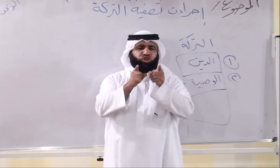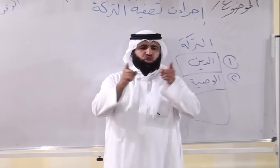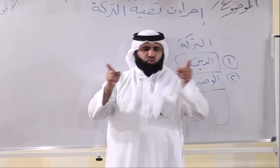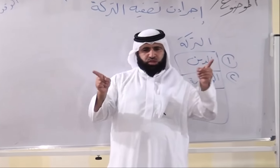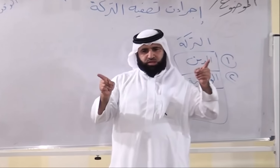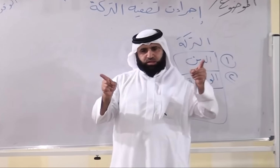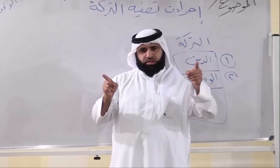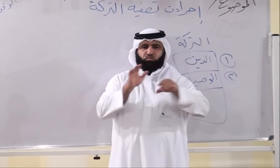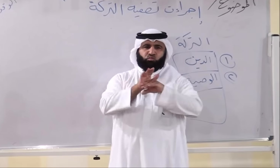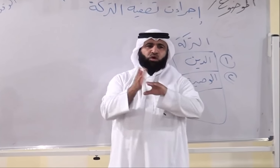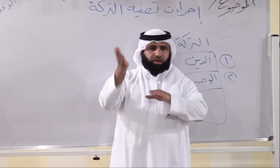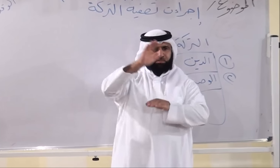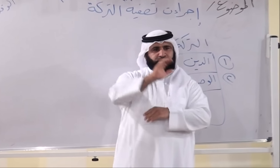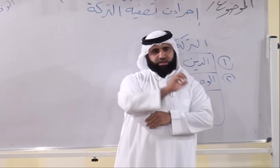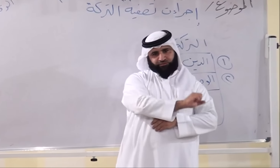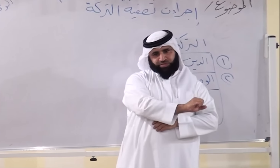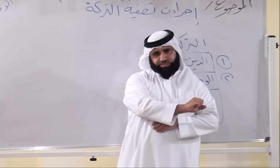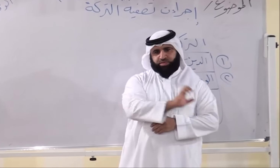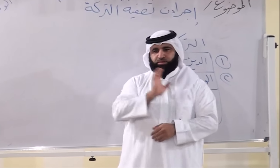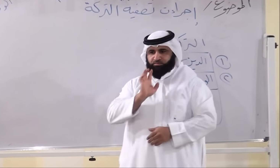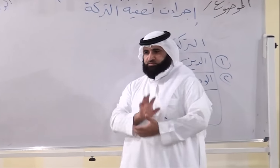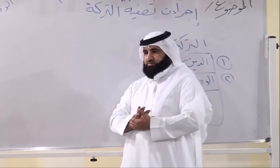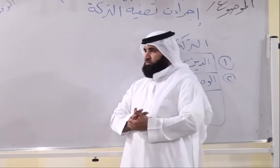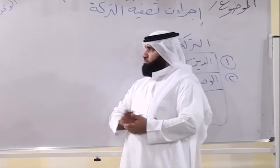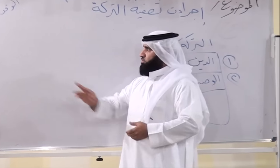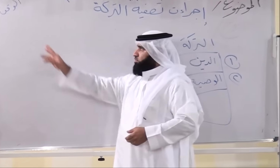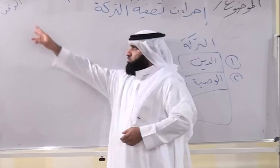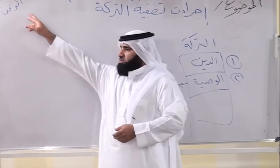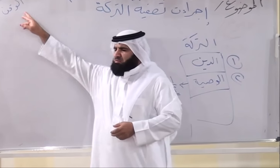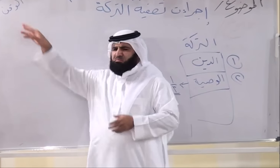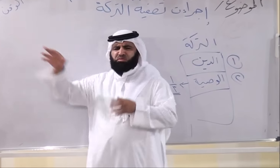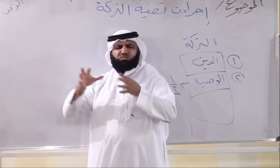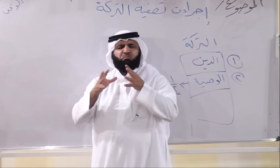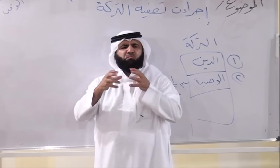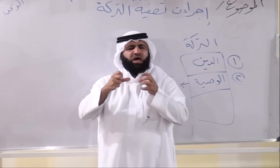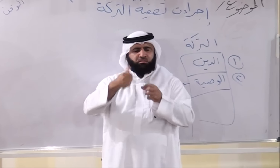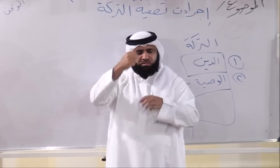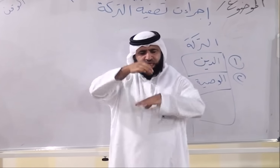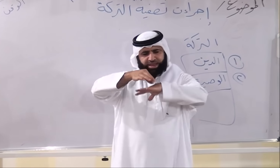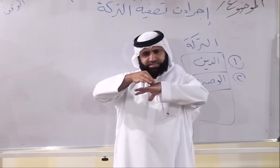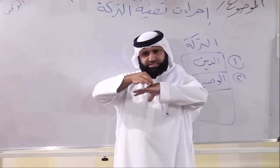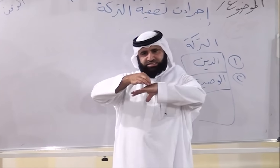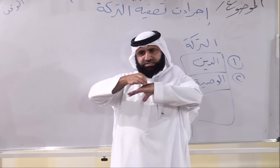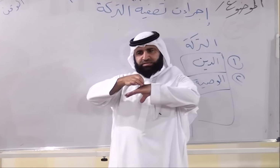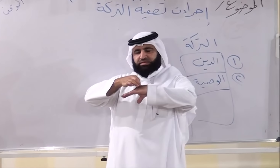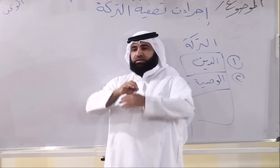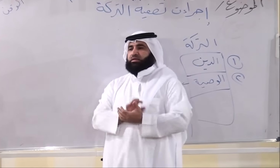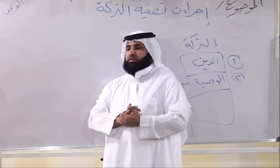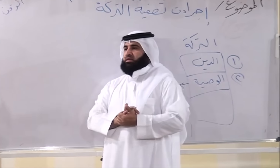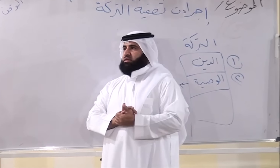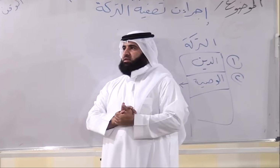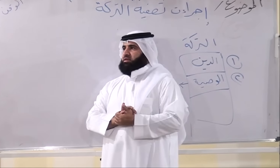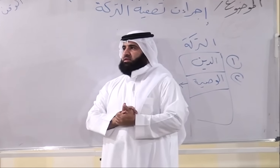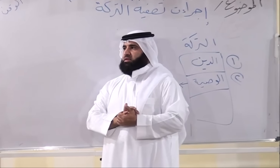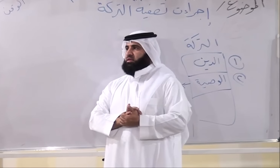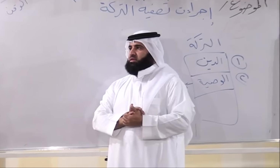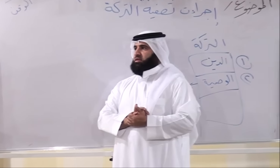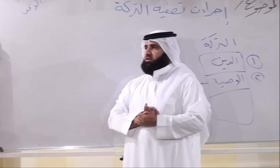فيه. الوقف يكون الإنسان يوقف ويكون ناجز من